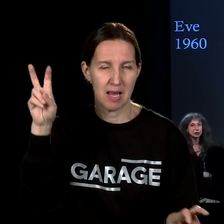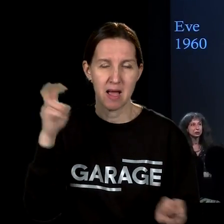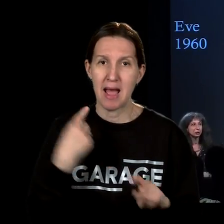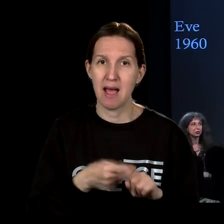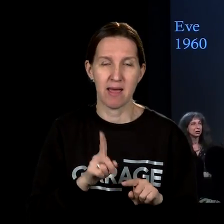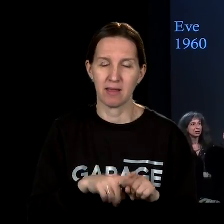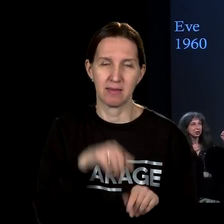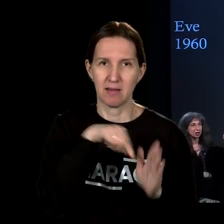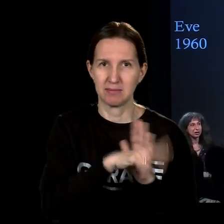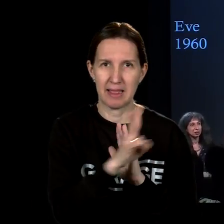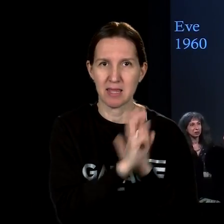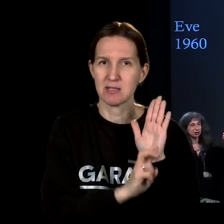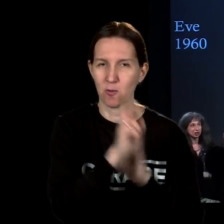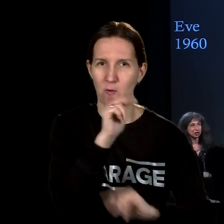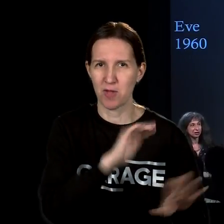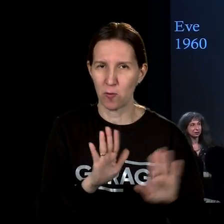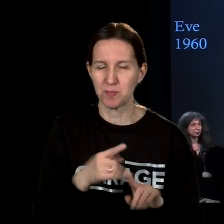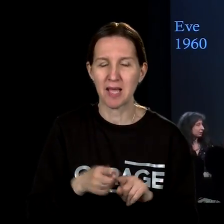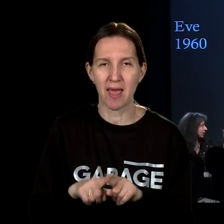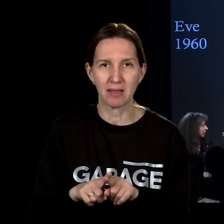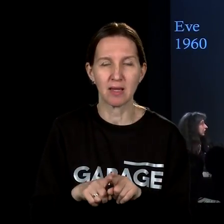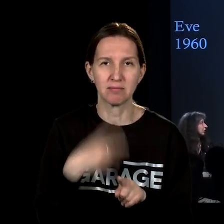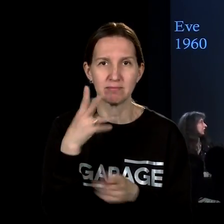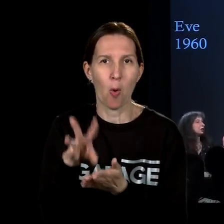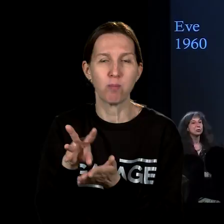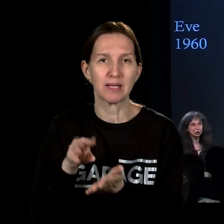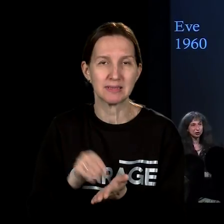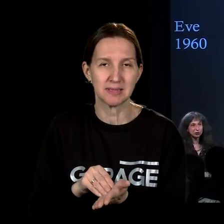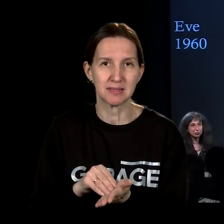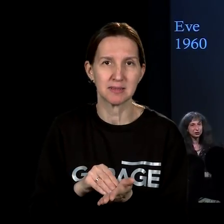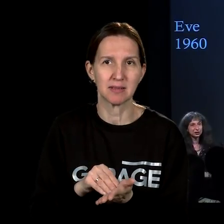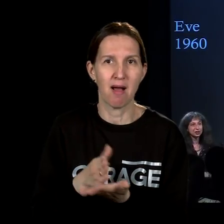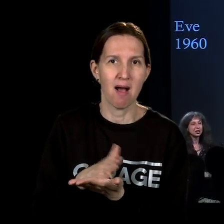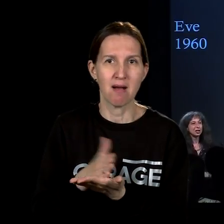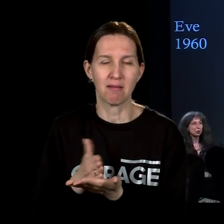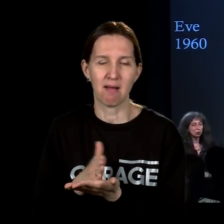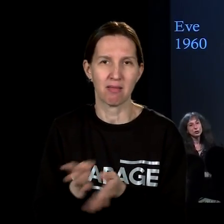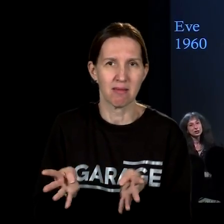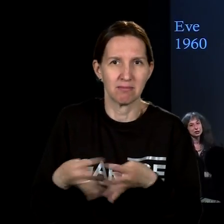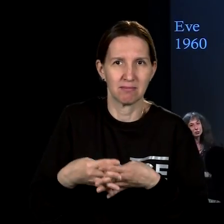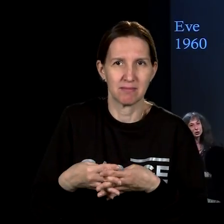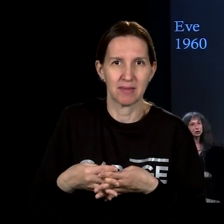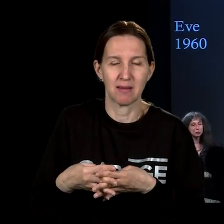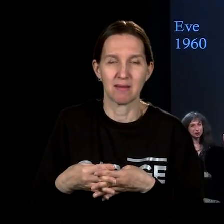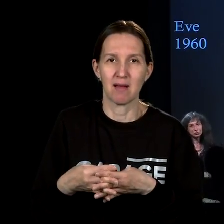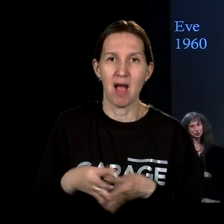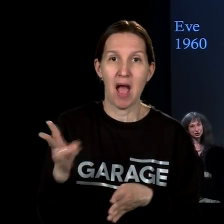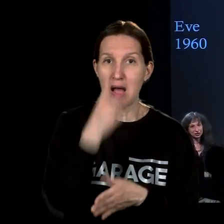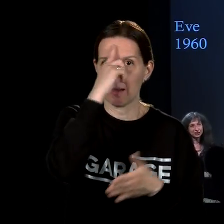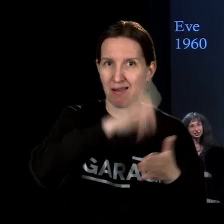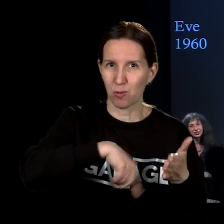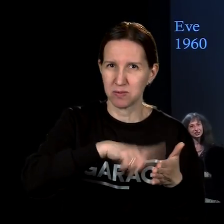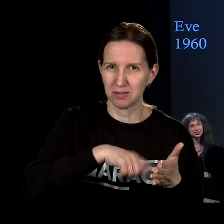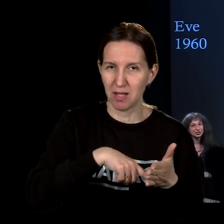удивительный образец вот этого грани, на грани религиозной живописи, комикса, почти